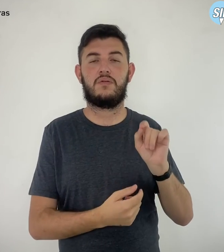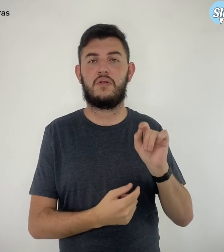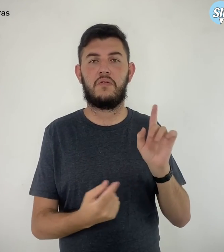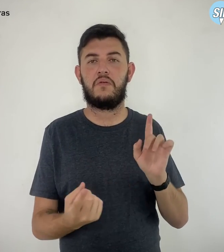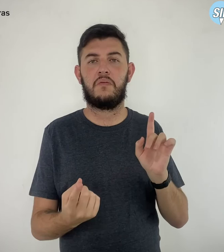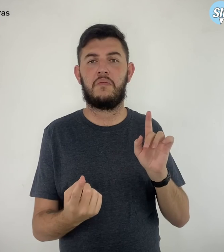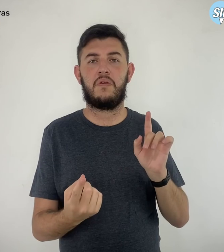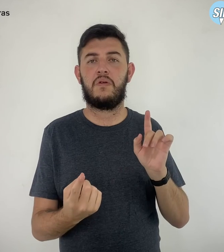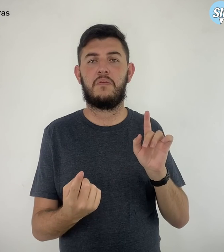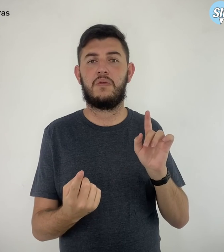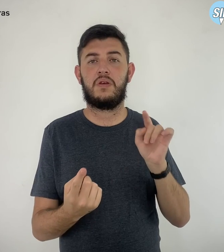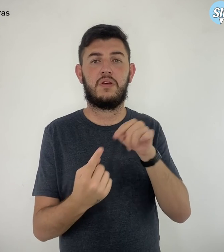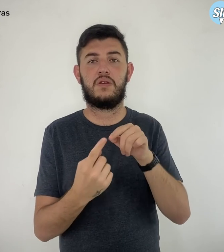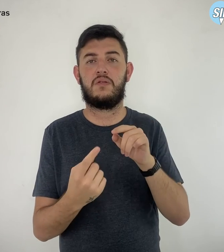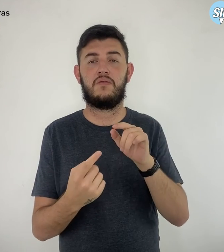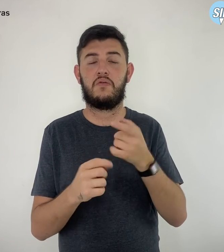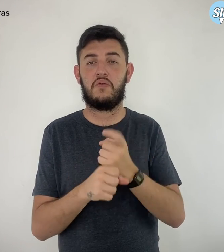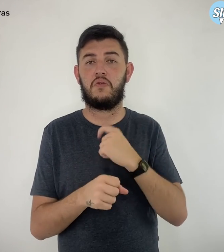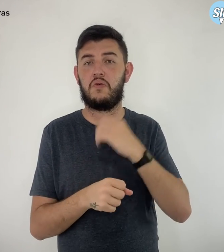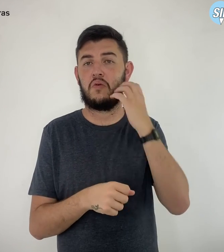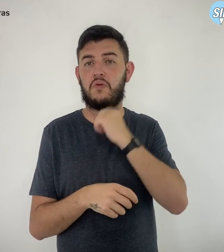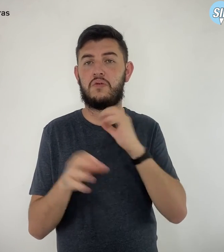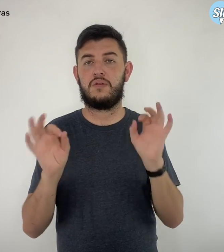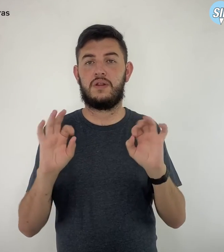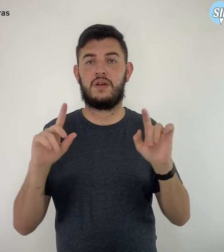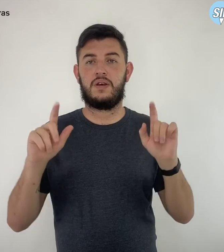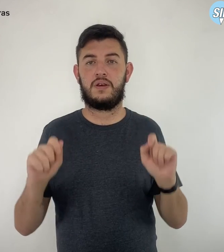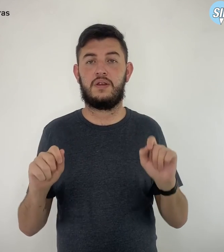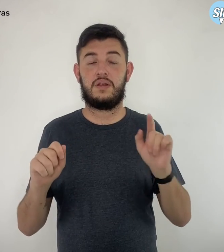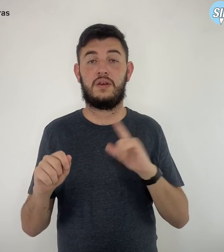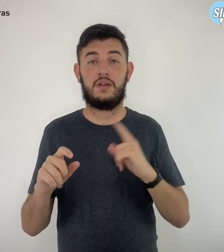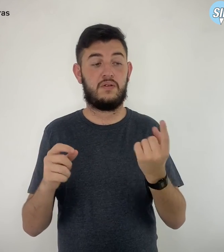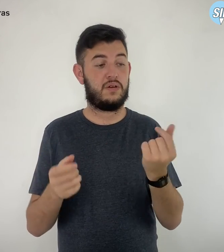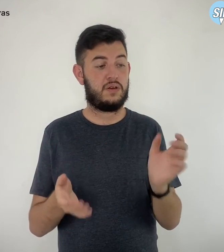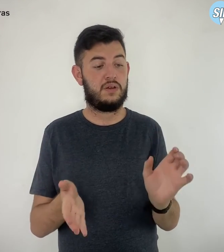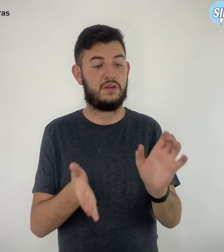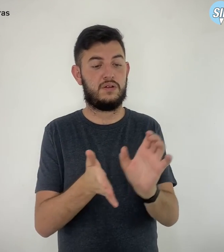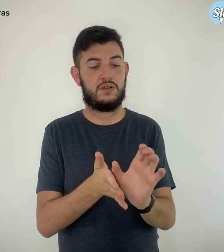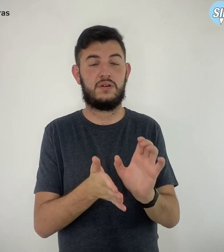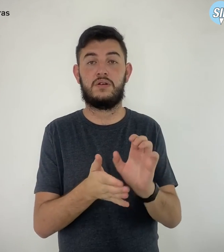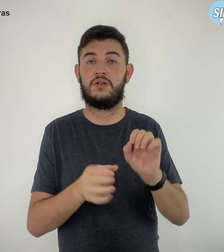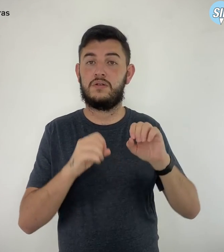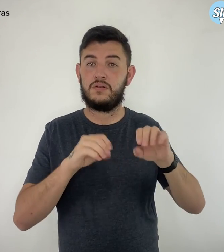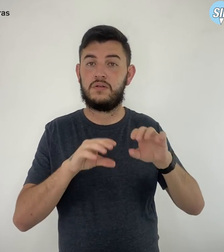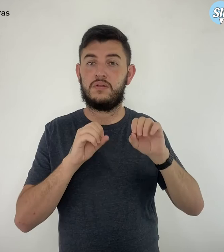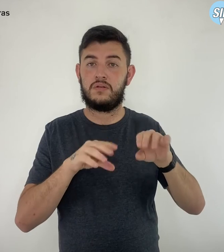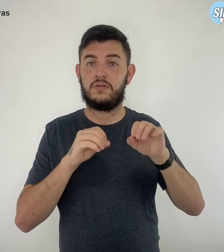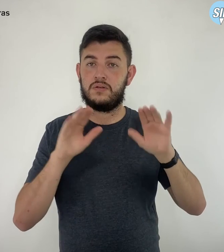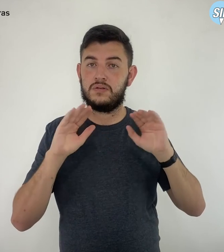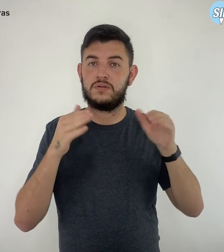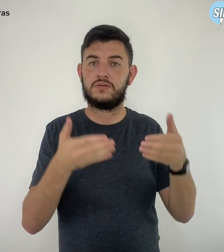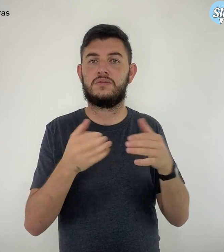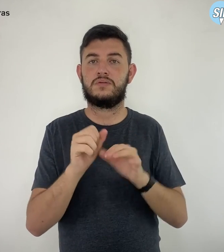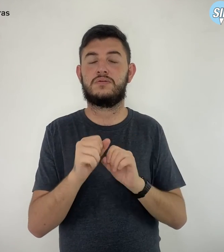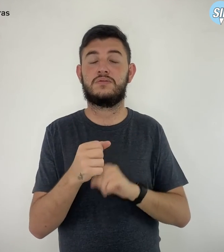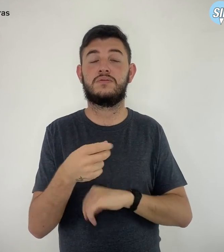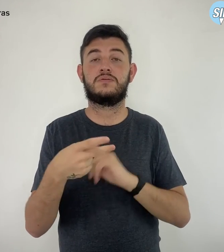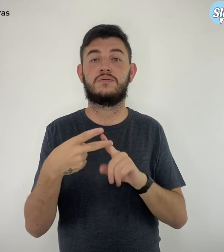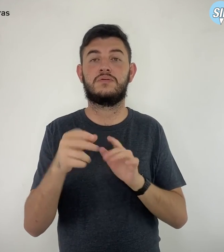lucrativa e apliquem seus excedentes financeiros em educação. Segundo, assegurem a destinação